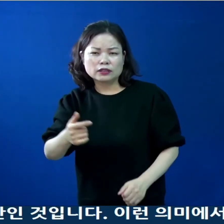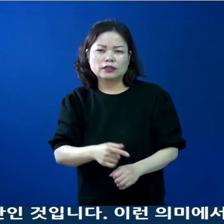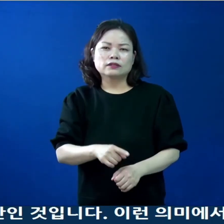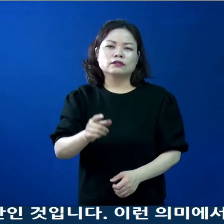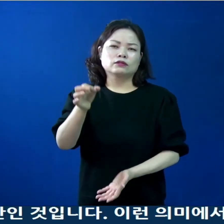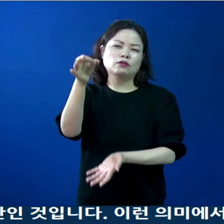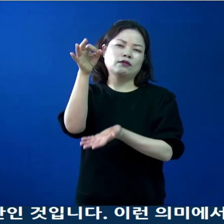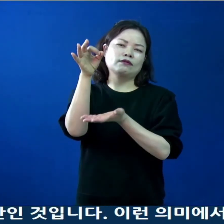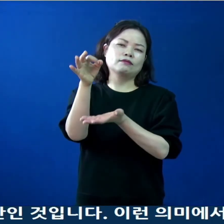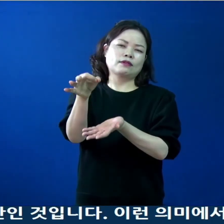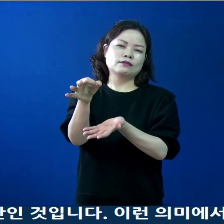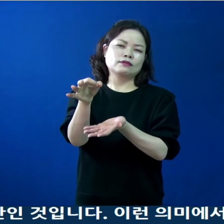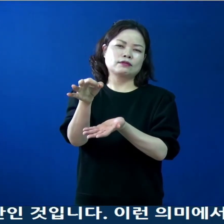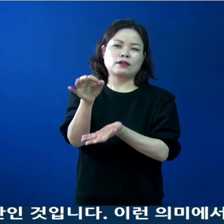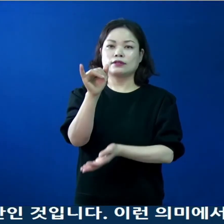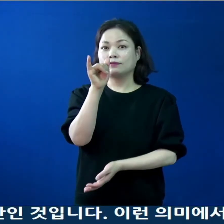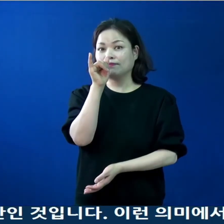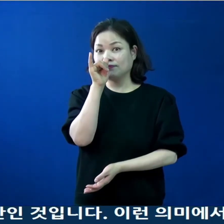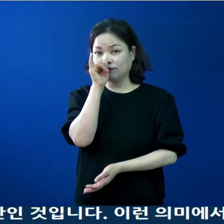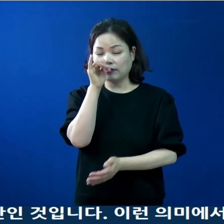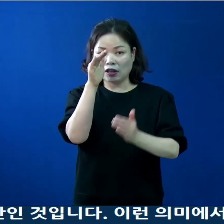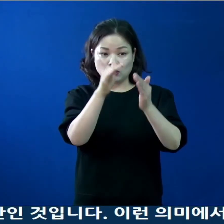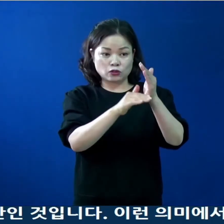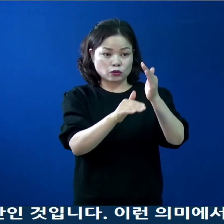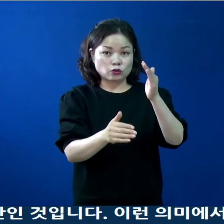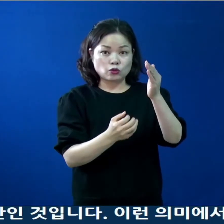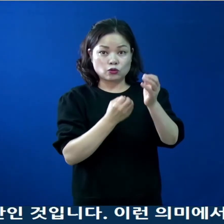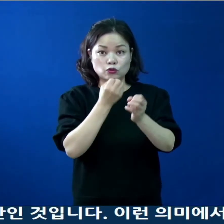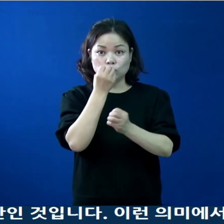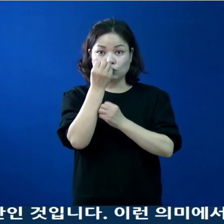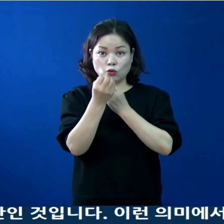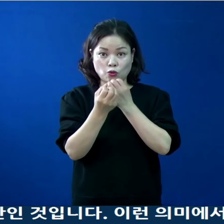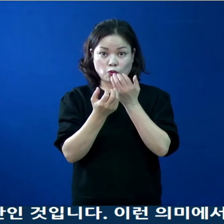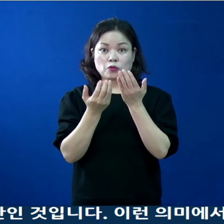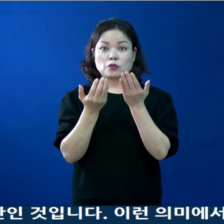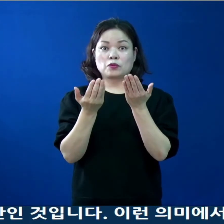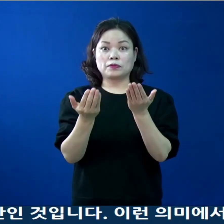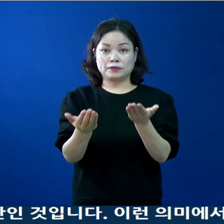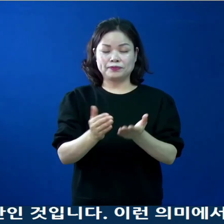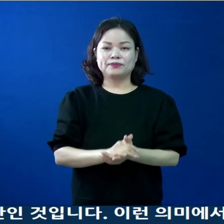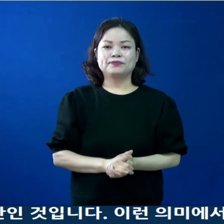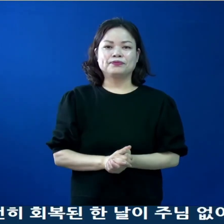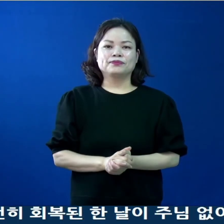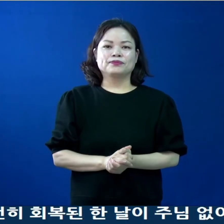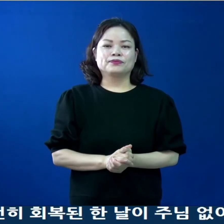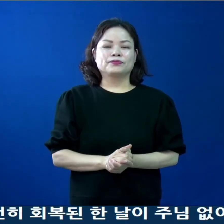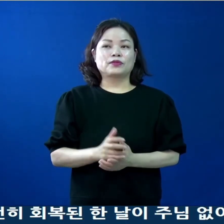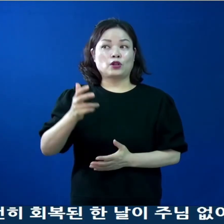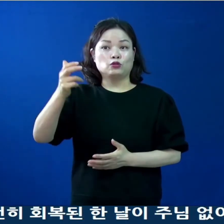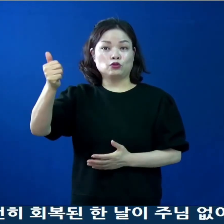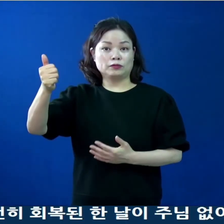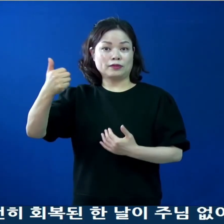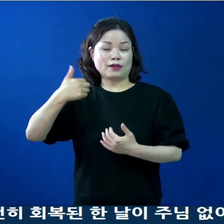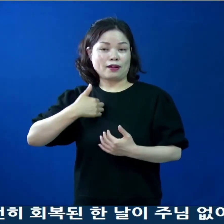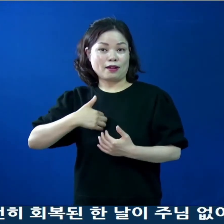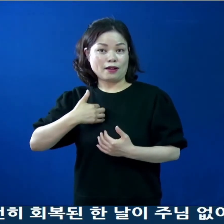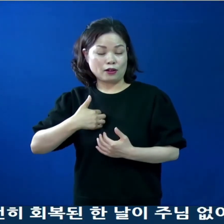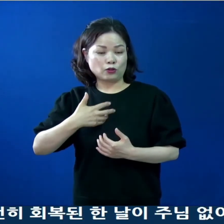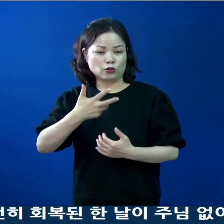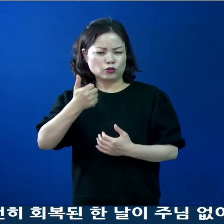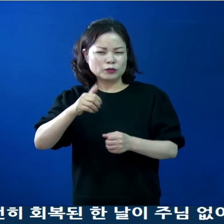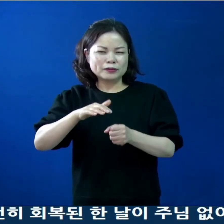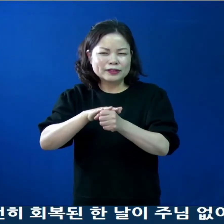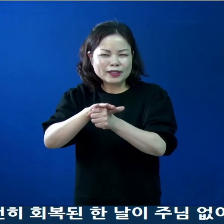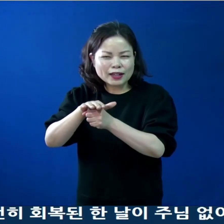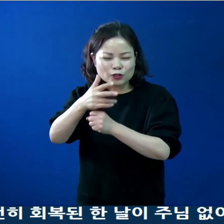있는 시간이라고 이 성도는 고백하고 있다라고 하는 것입니다. 주님을 알게 되고 주님을 사랑하게 되는